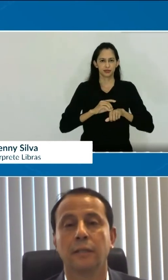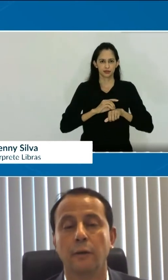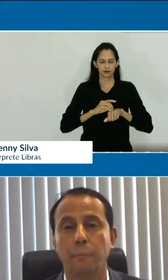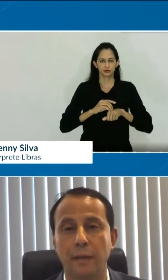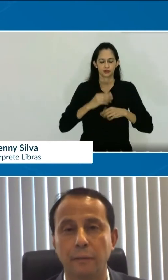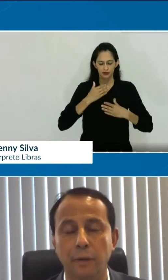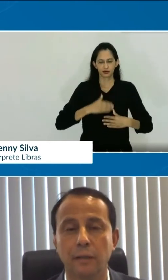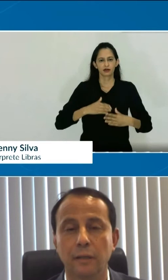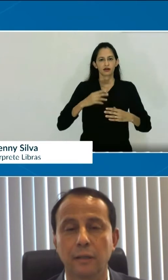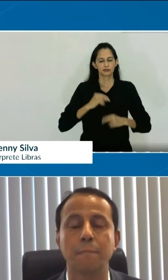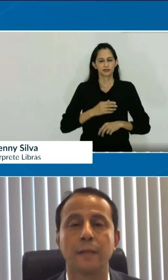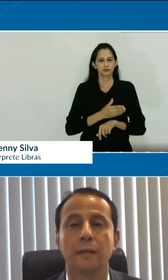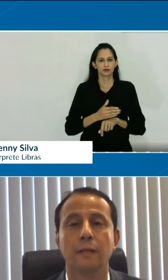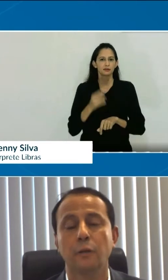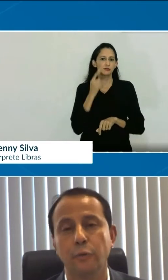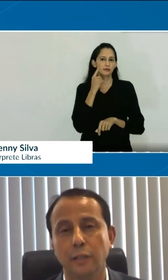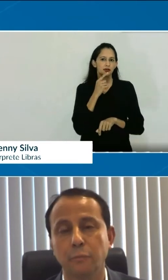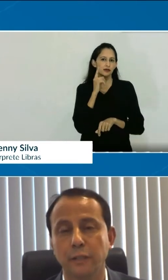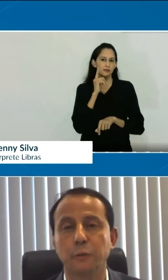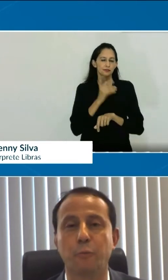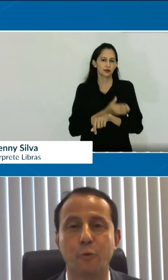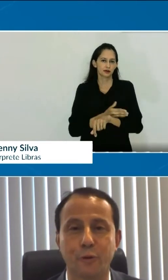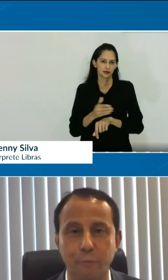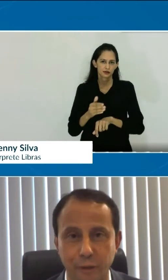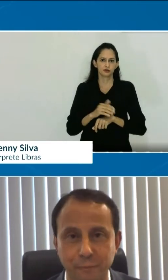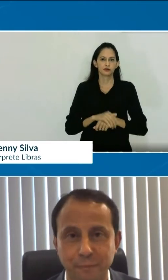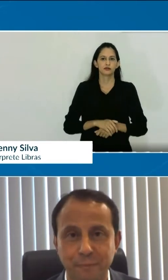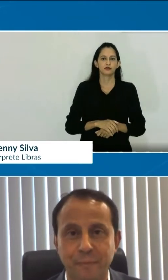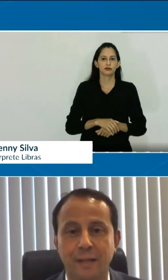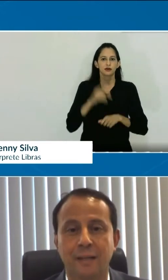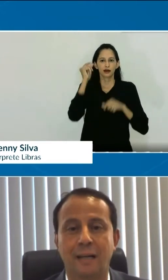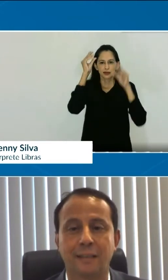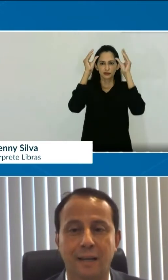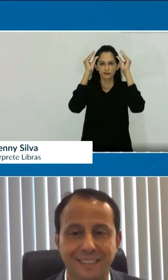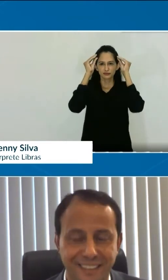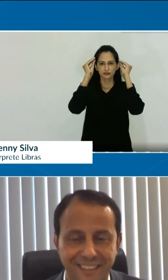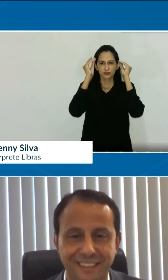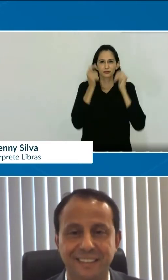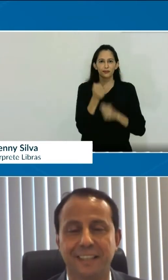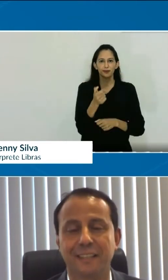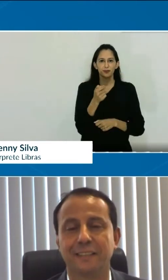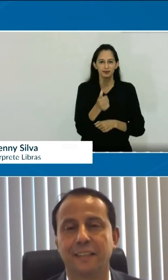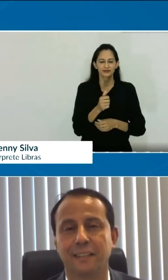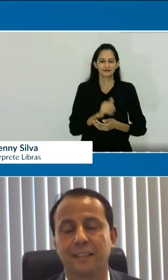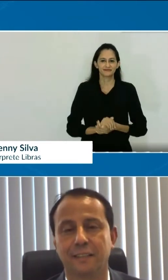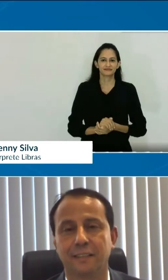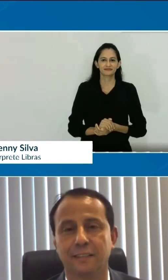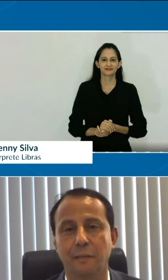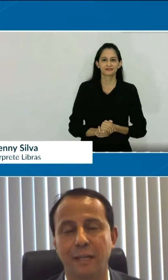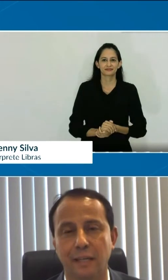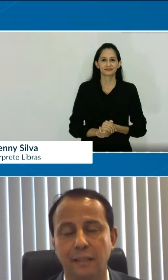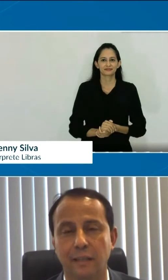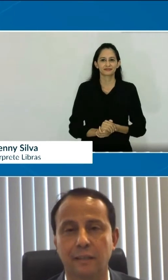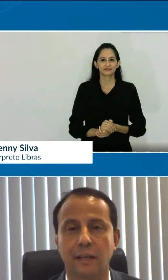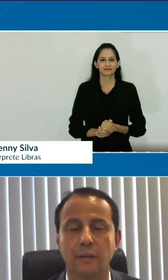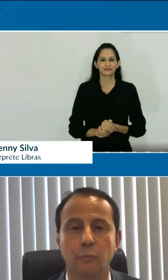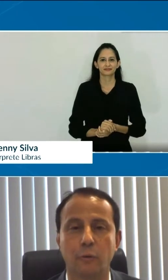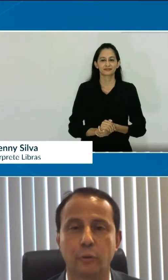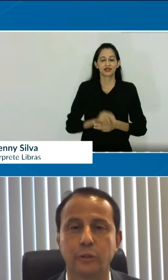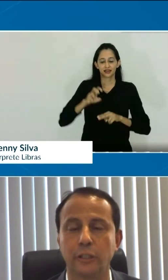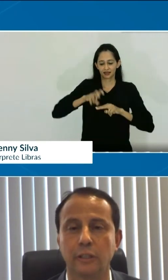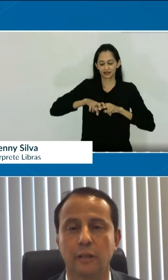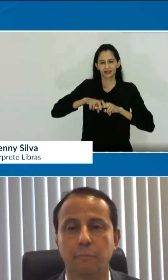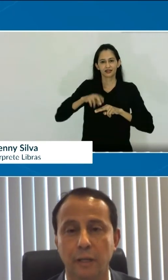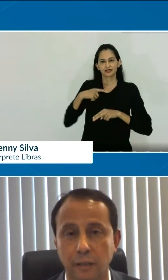branca, tenho a pele branca e, infelizmente, pouco cabelo. Atrás da minha cadeira tem